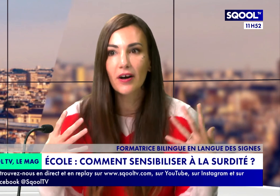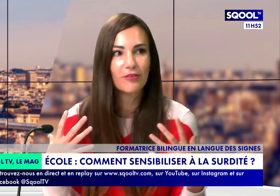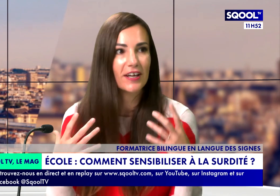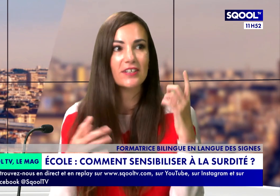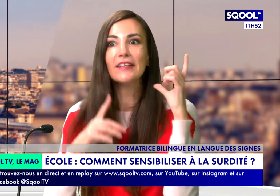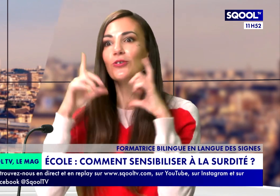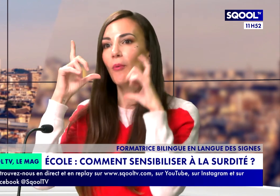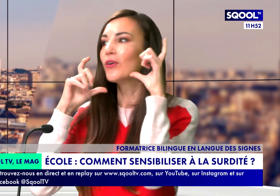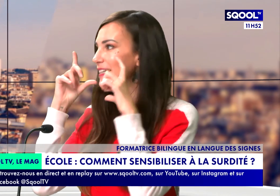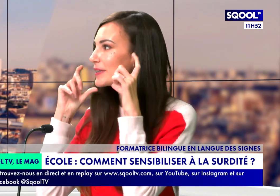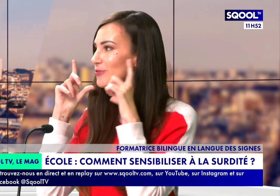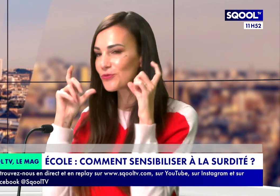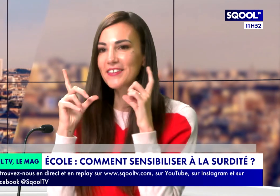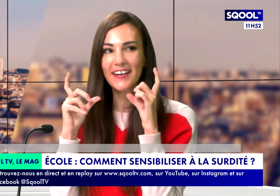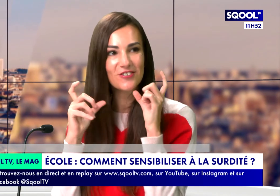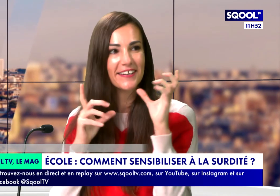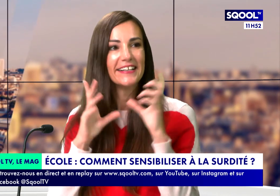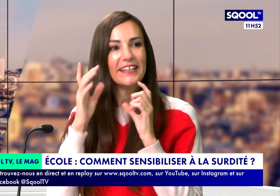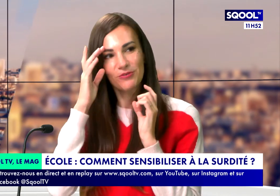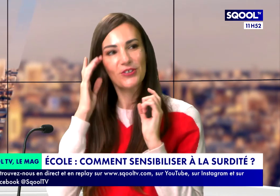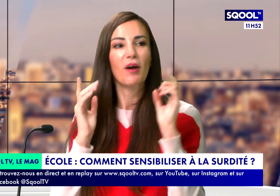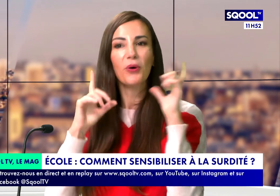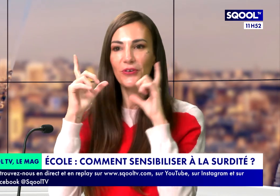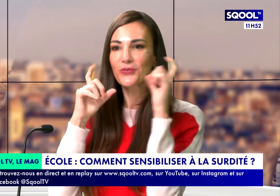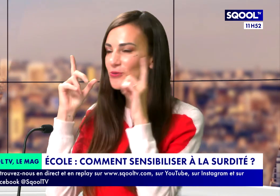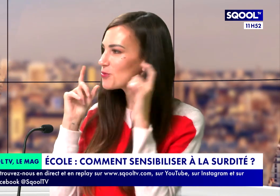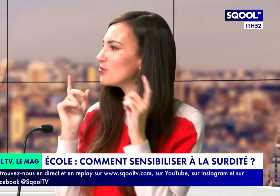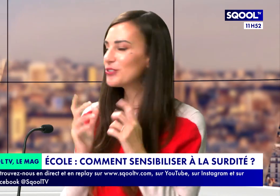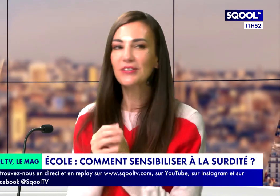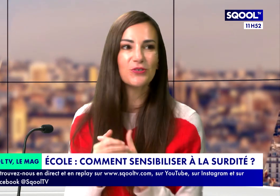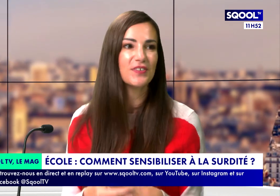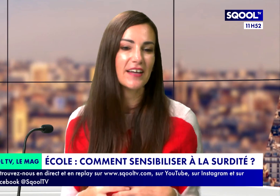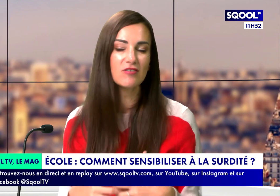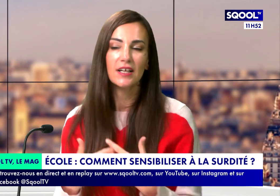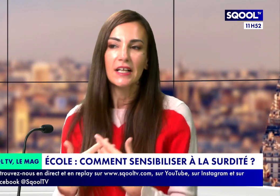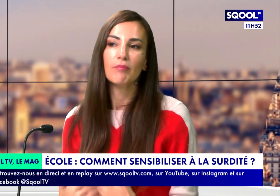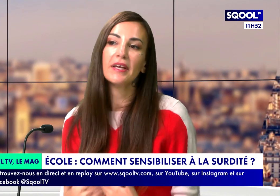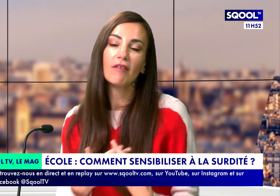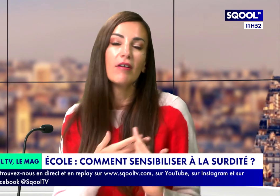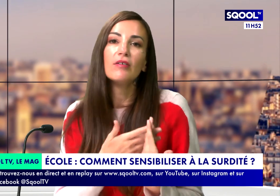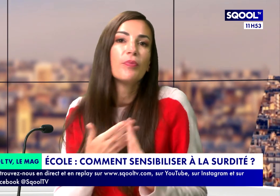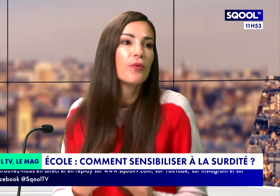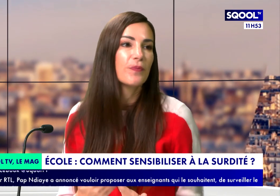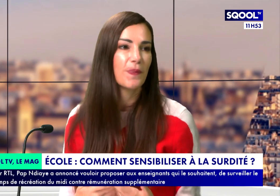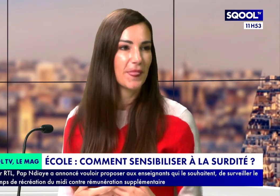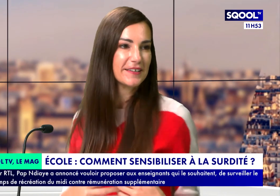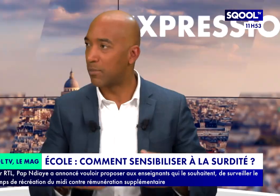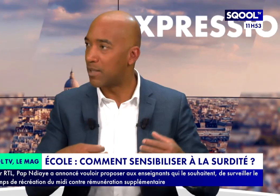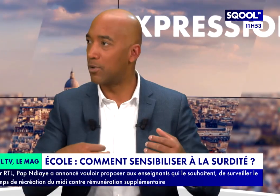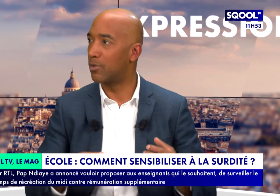est engagé, notamment l'expression du visage. Donc c'est important de bouger au niveau du visage. Il faut que je décontracte mes épaules du coup